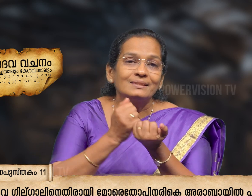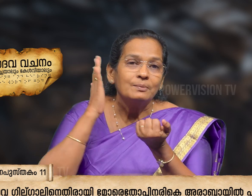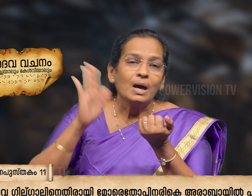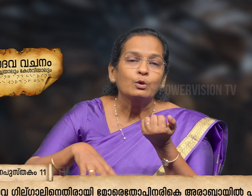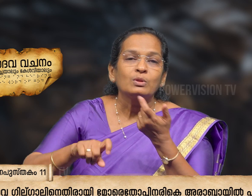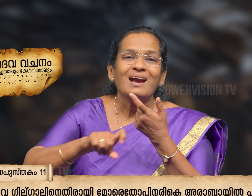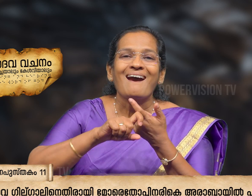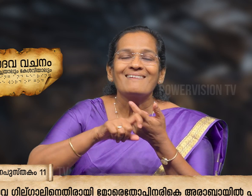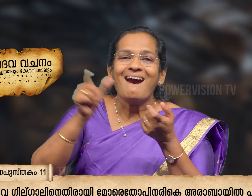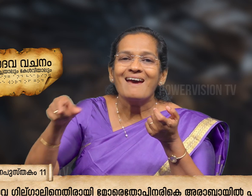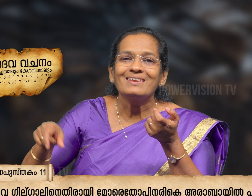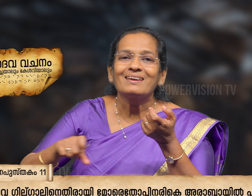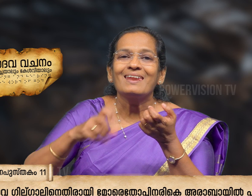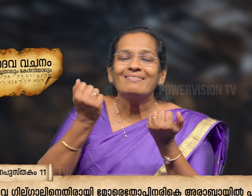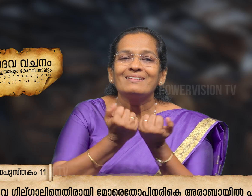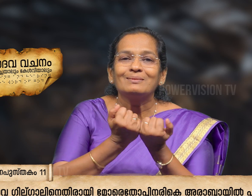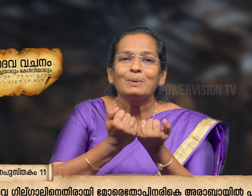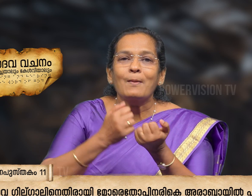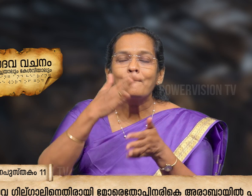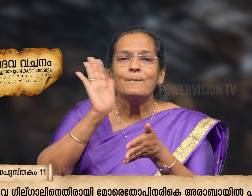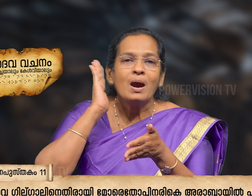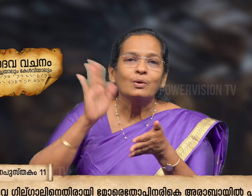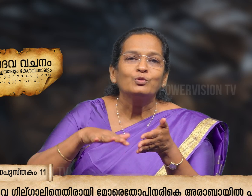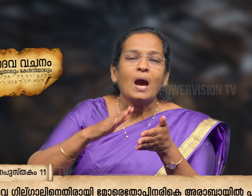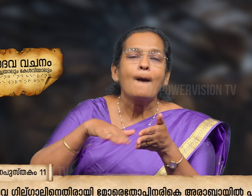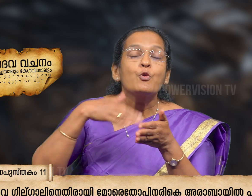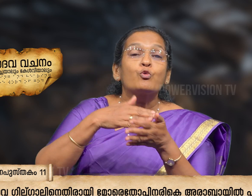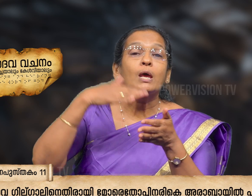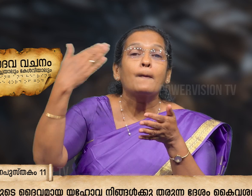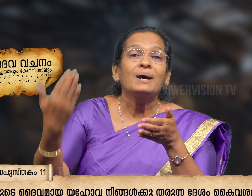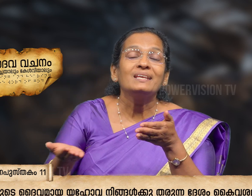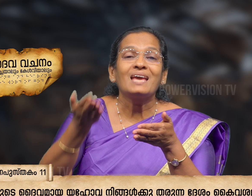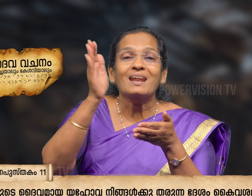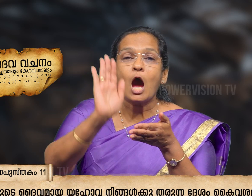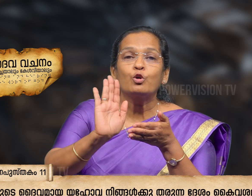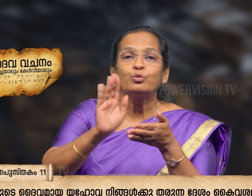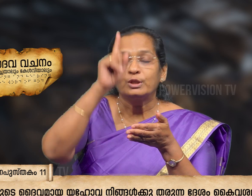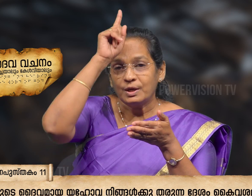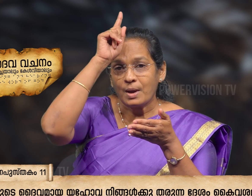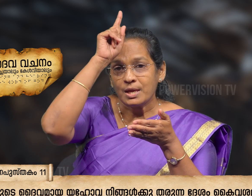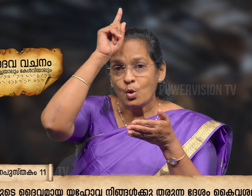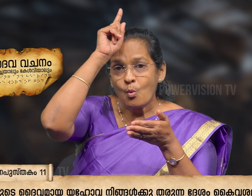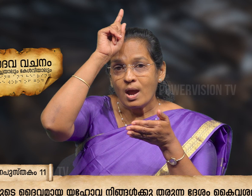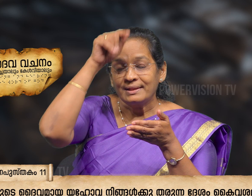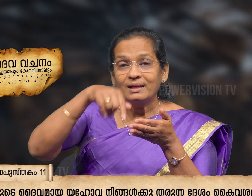ദേശത്ത് യോർദാനക്കരെ പടിഞ്ഞാറല്ലോ ഉള്ളത്. നിങ്ങളുടെ ദൈവമായ യഹോവ നിങ്ങൾക്ക് തരുന്ന